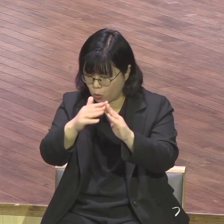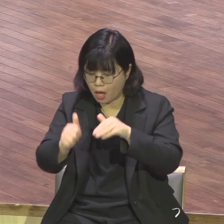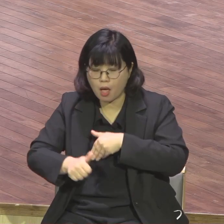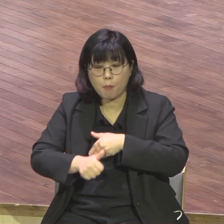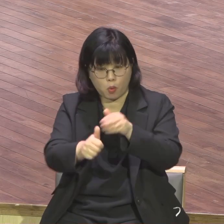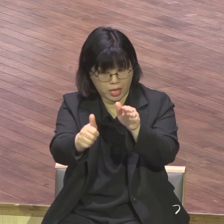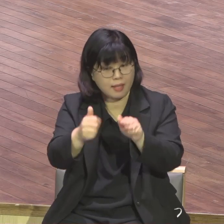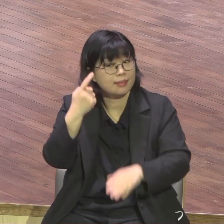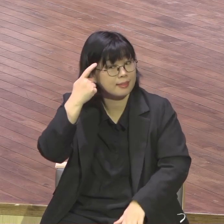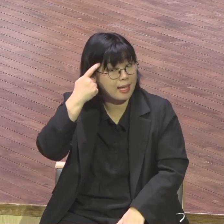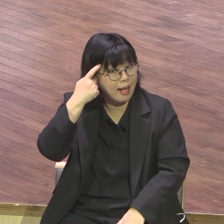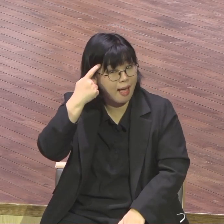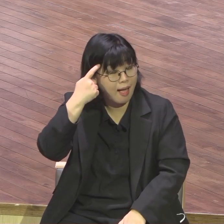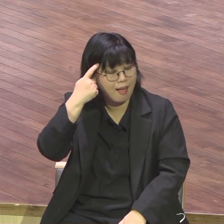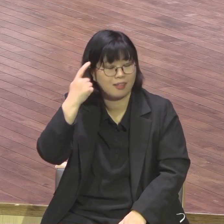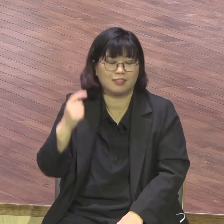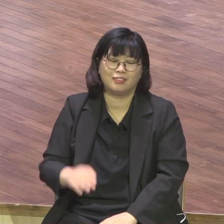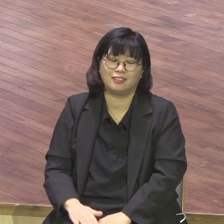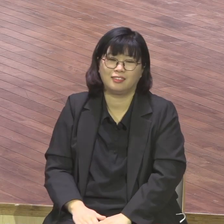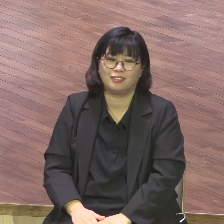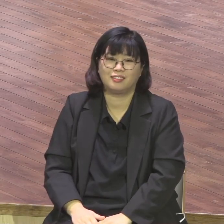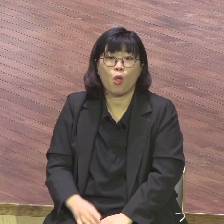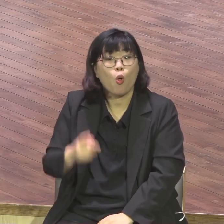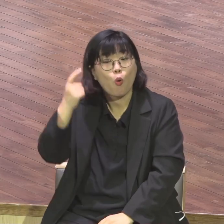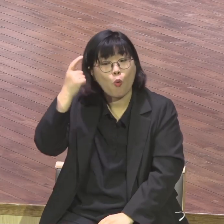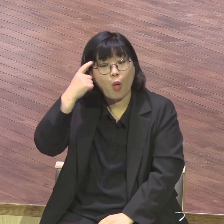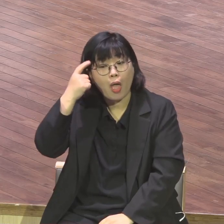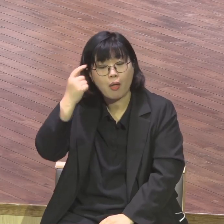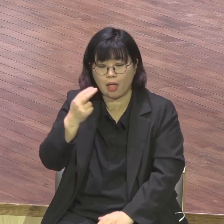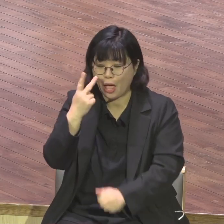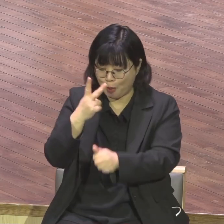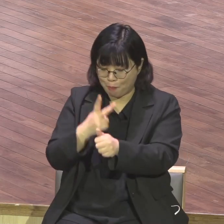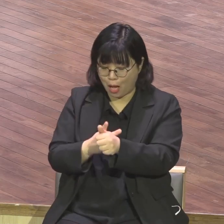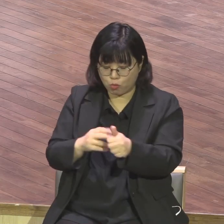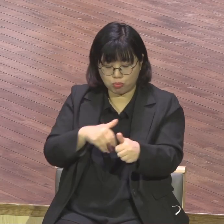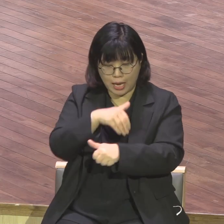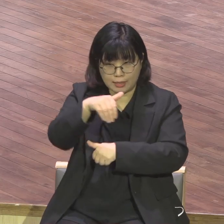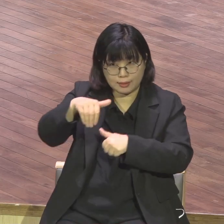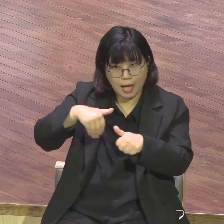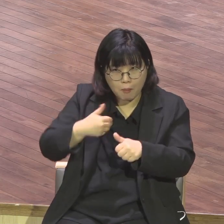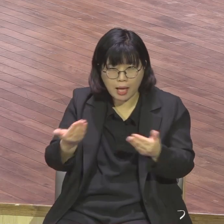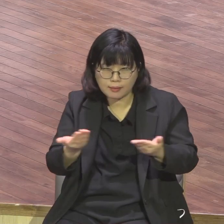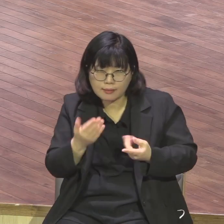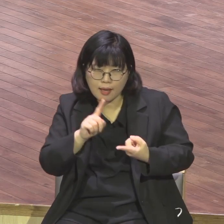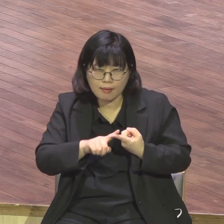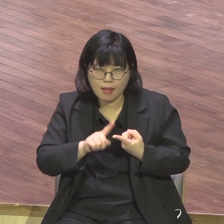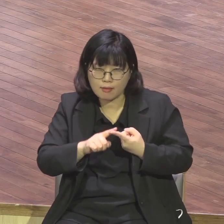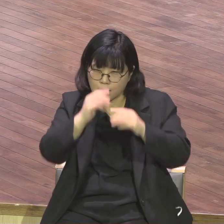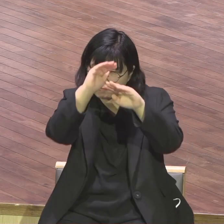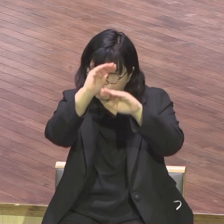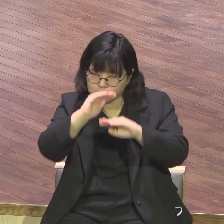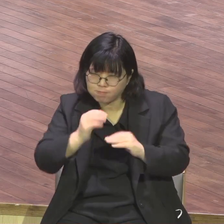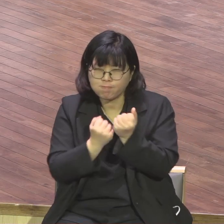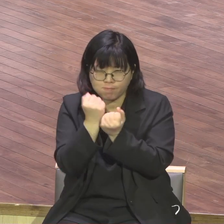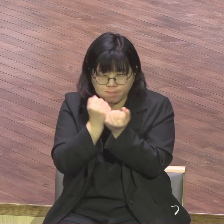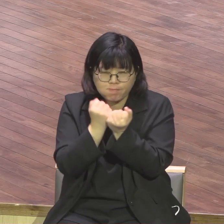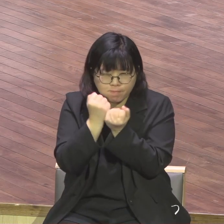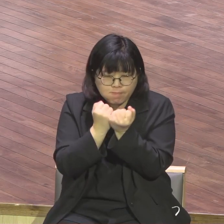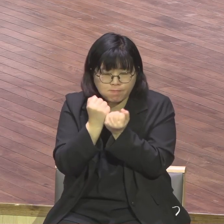자신의 상황을 빌립보 교회에게 전하고 또 빌립보 교회 성도들을